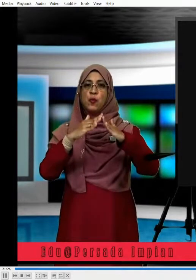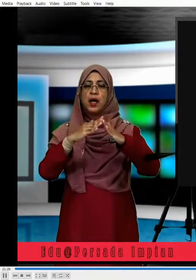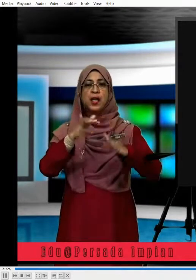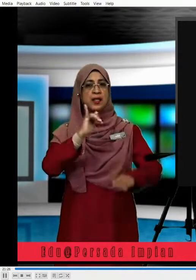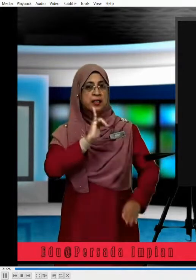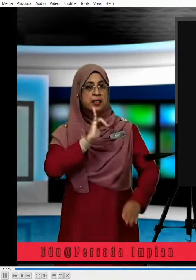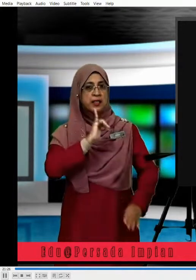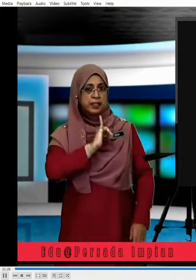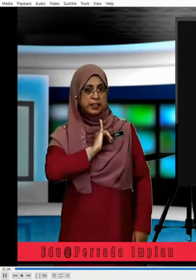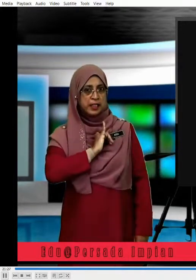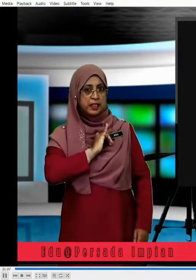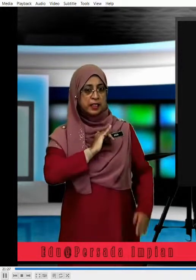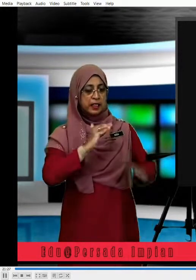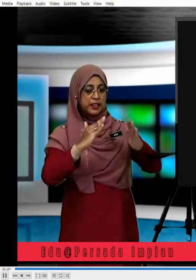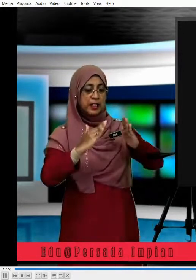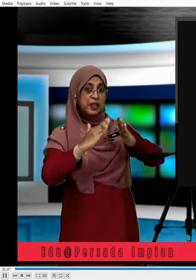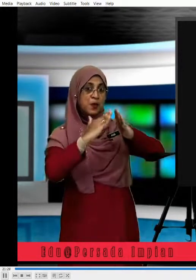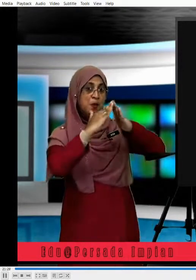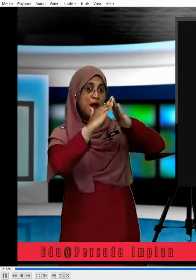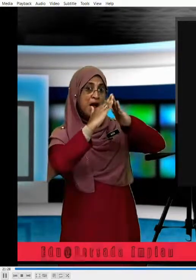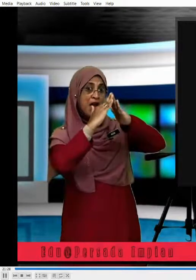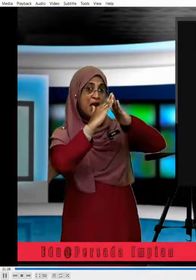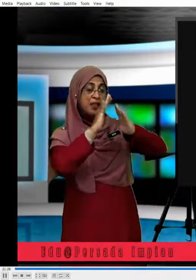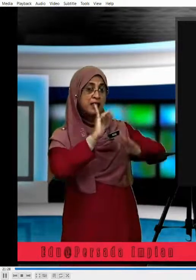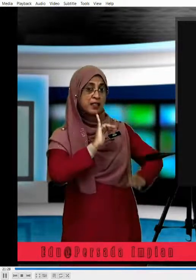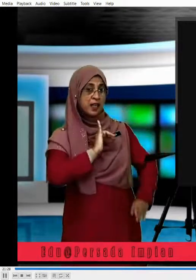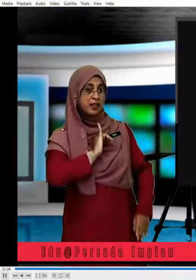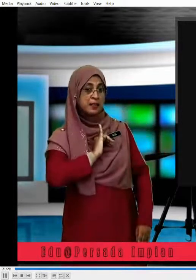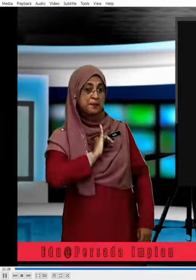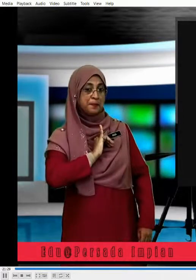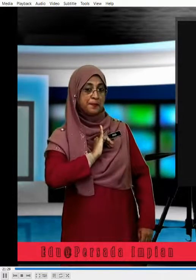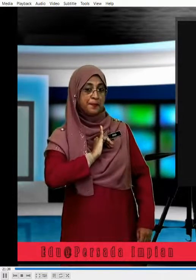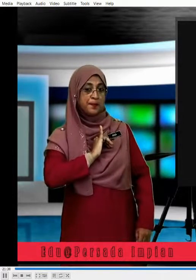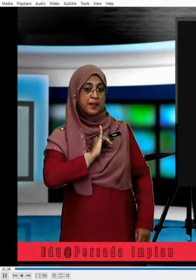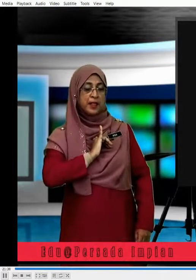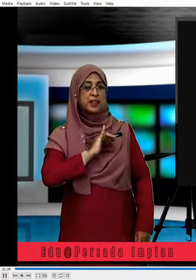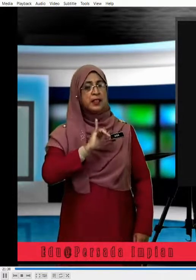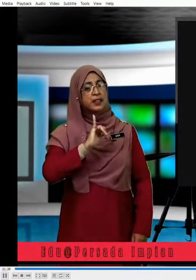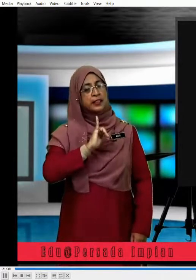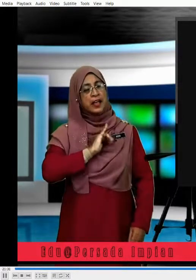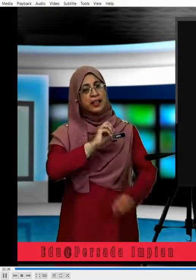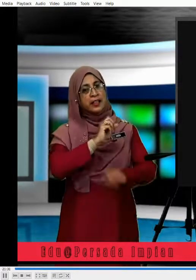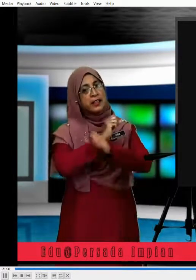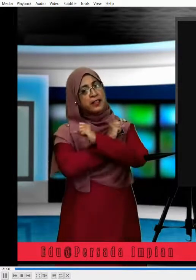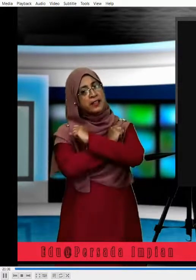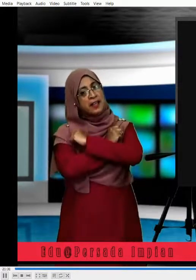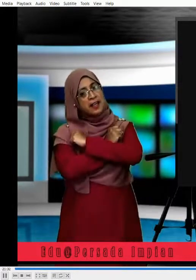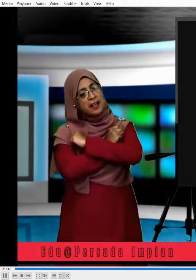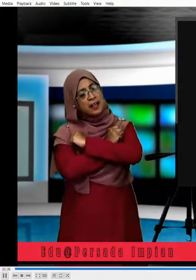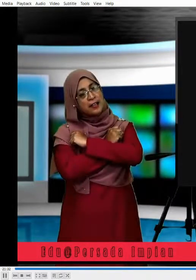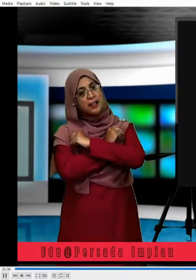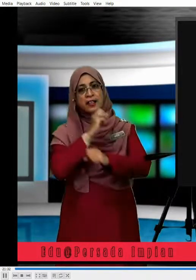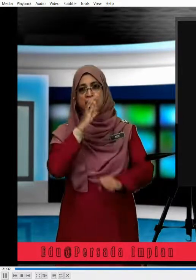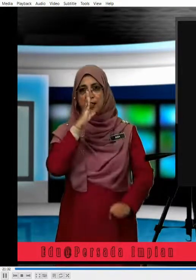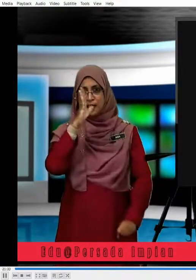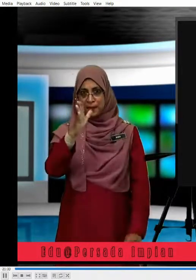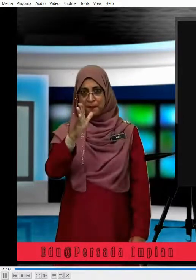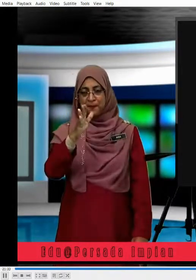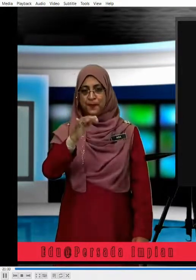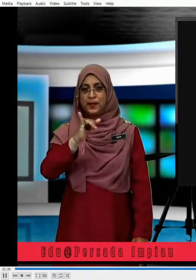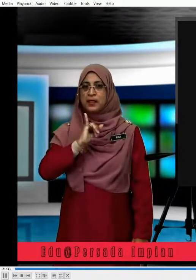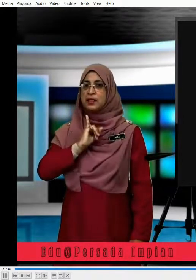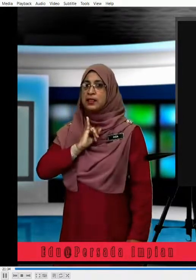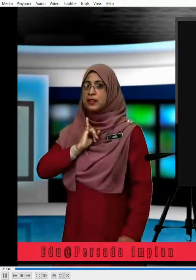dirumah saya ini syarat rumah saya saye sayang nenek